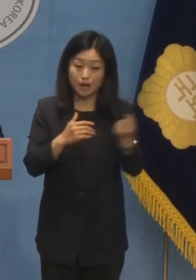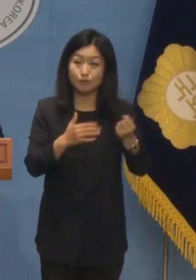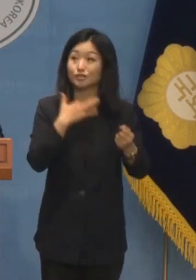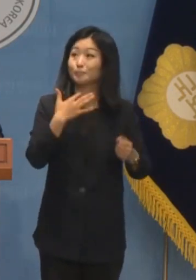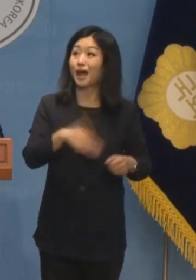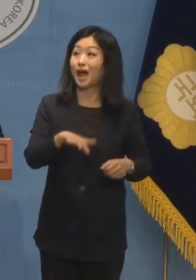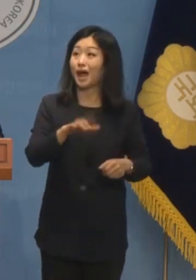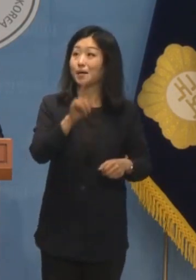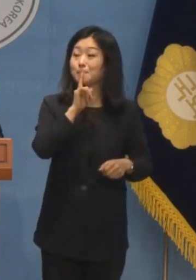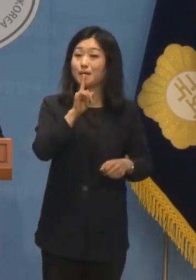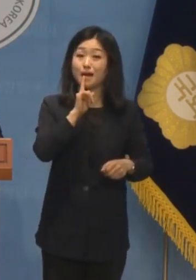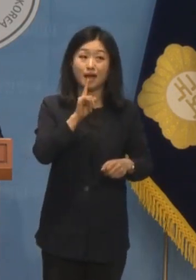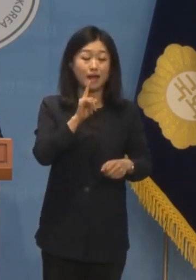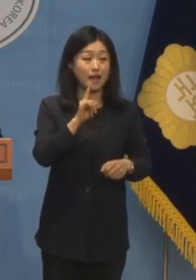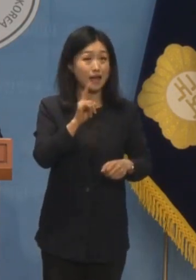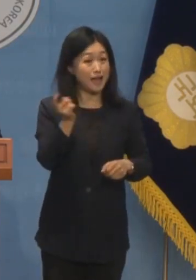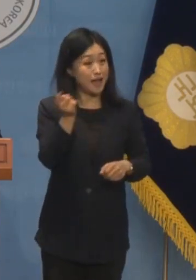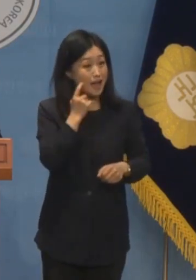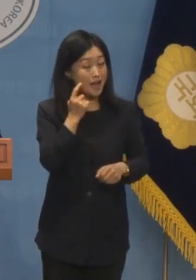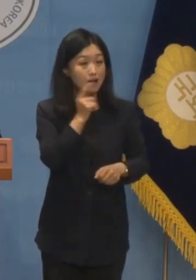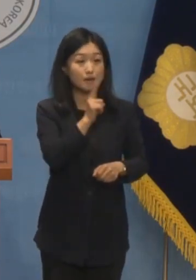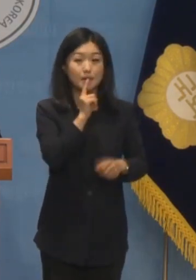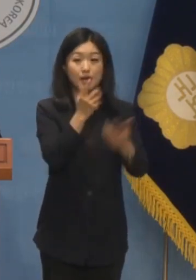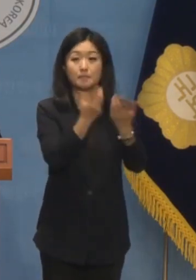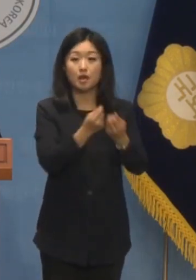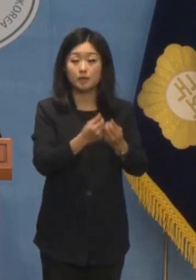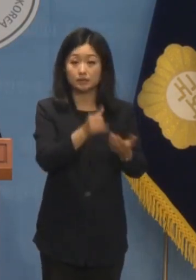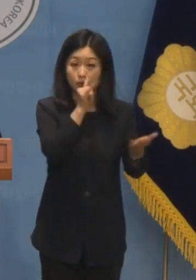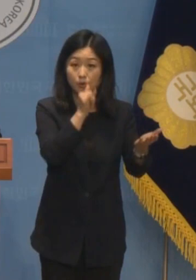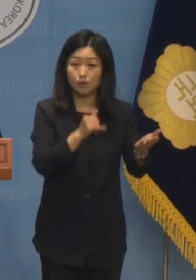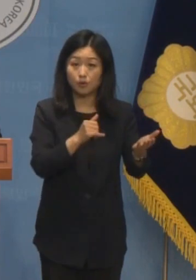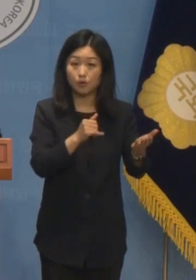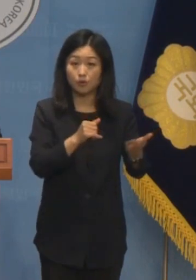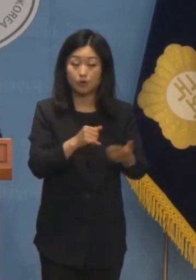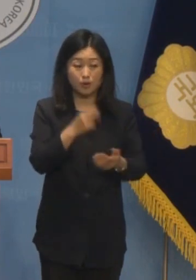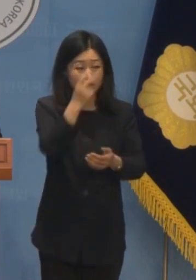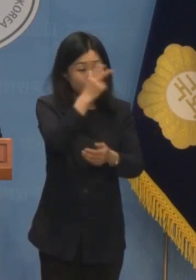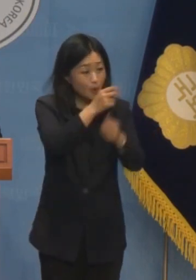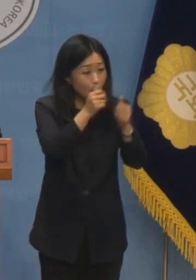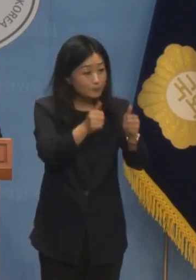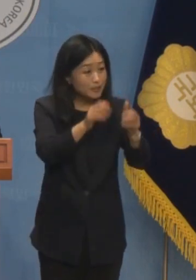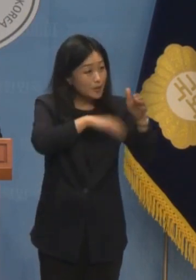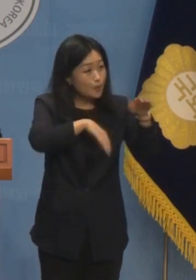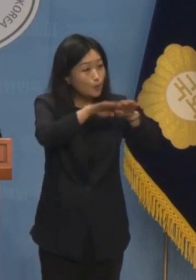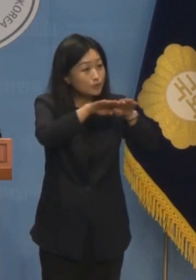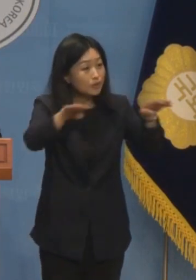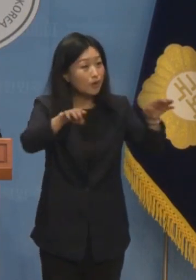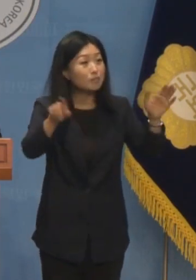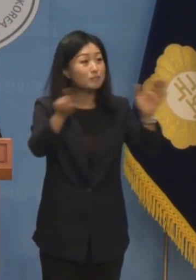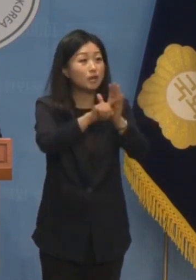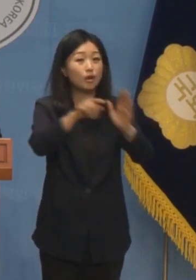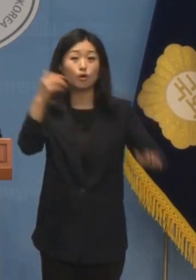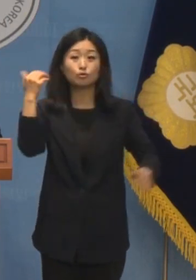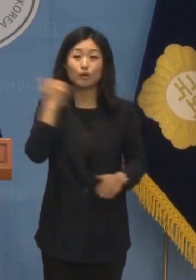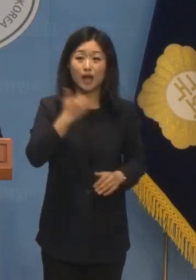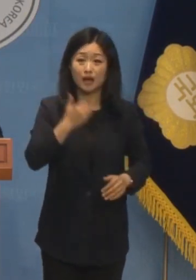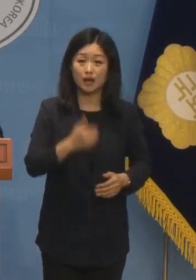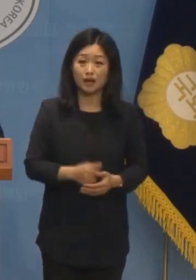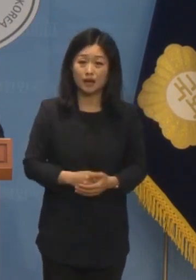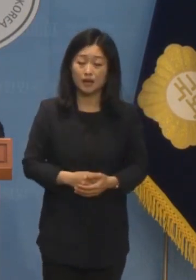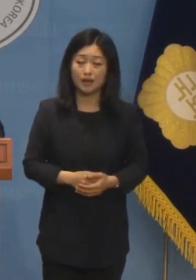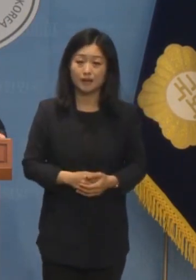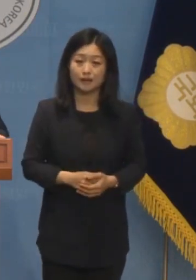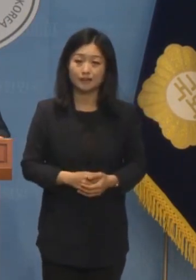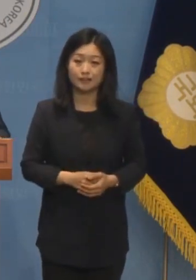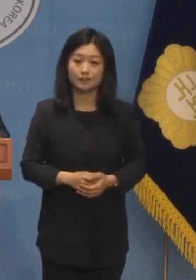없다, 이런 파렴치한 변명을 하고 있습니다. 누가 검찰의 공정성을 믿겠습니까?